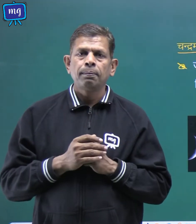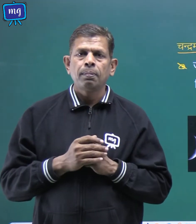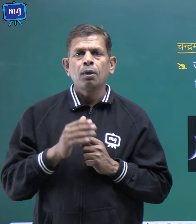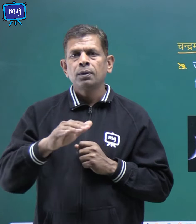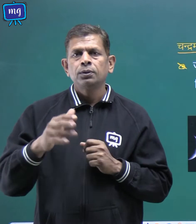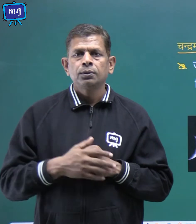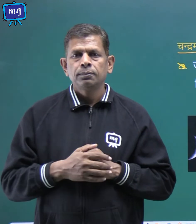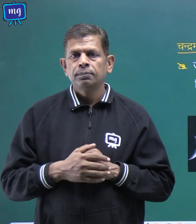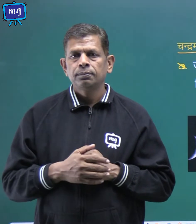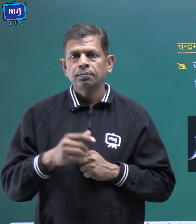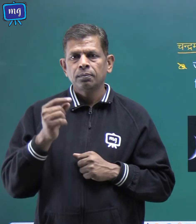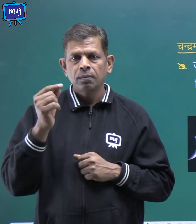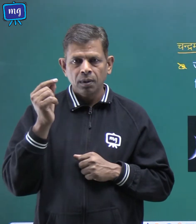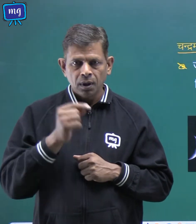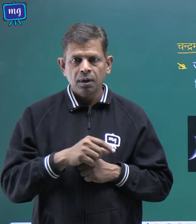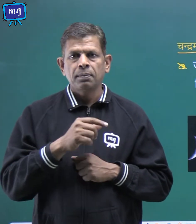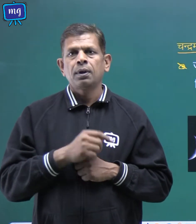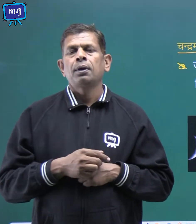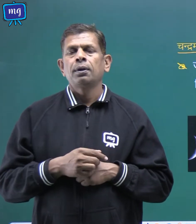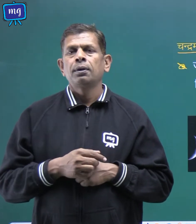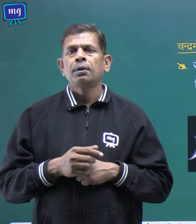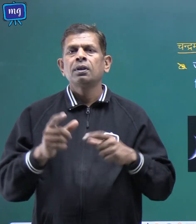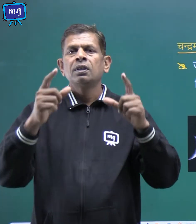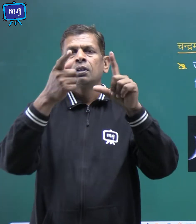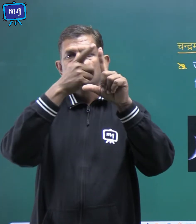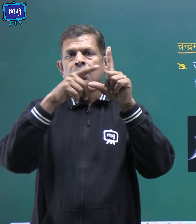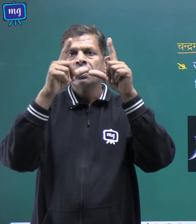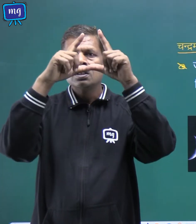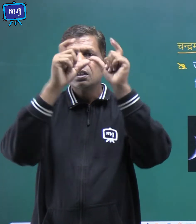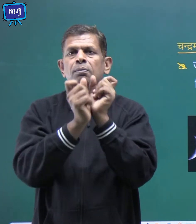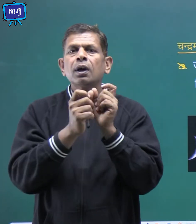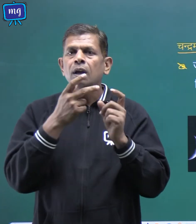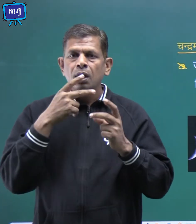तो बच्चों, अब हम चंद्रमा के बारे में पढ़ेंगे।